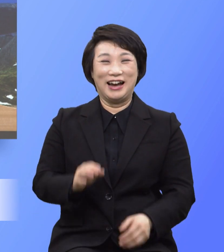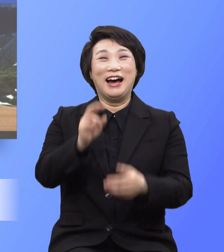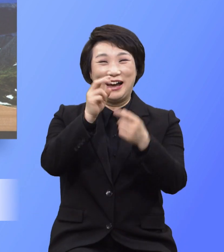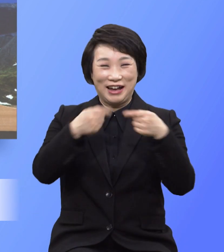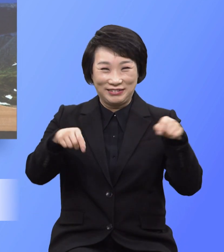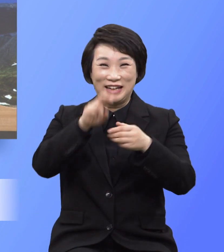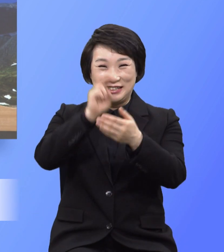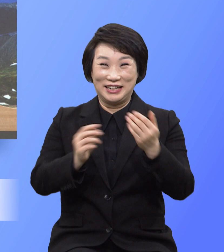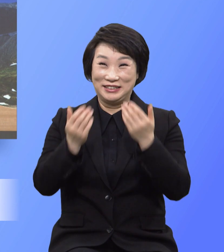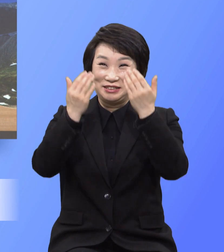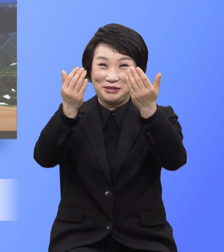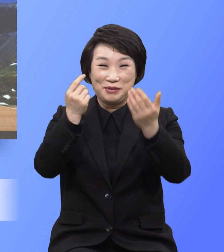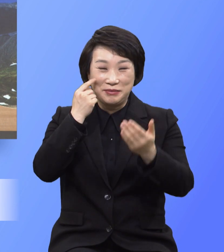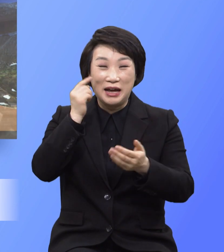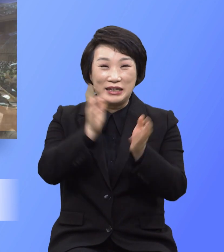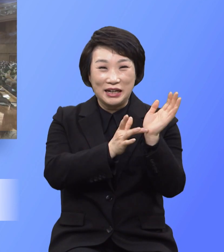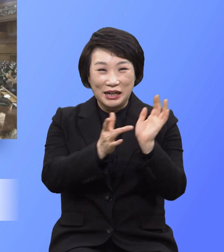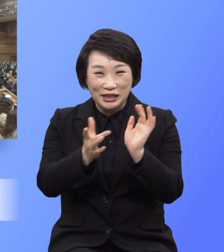예수